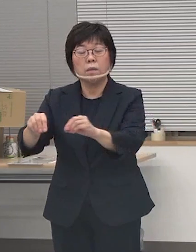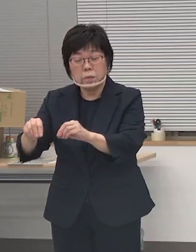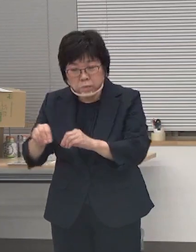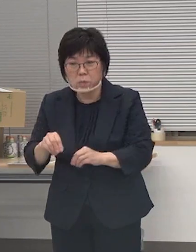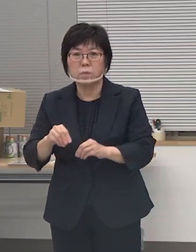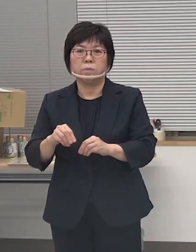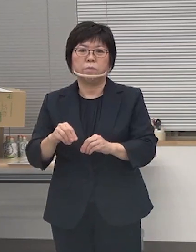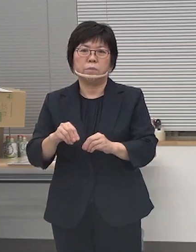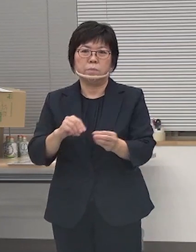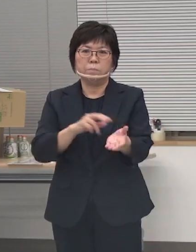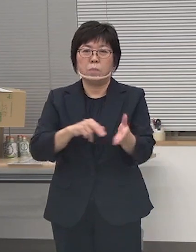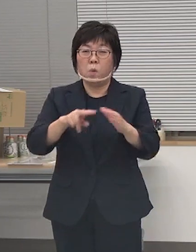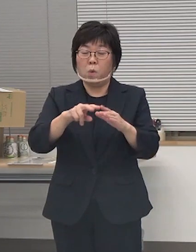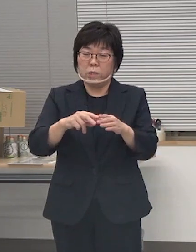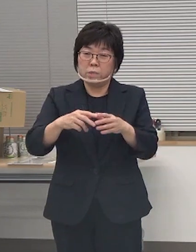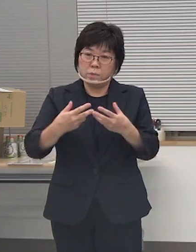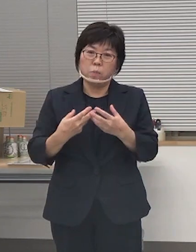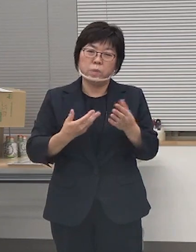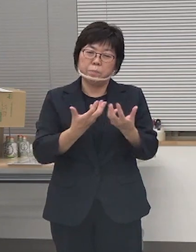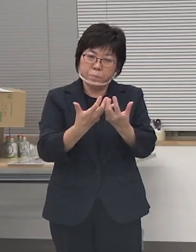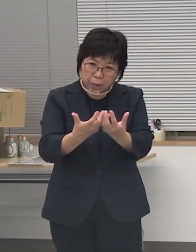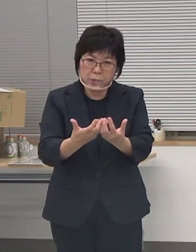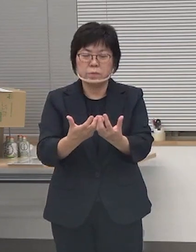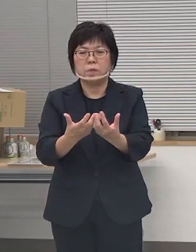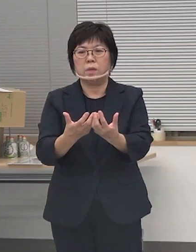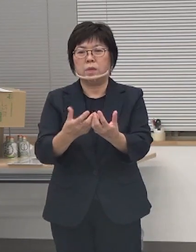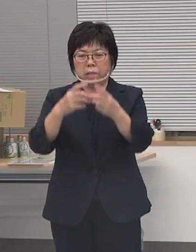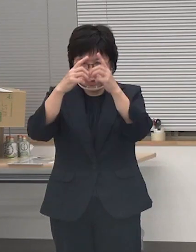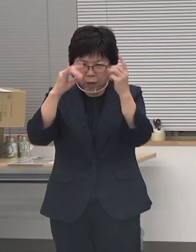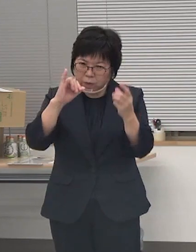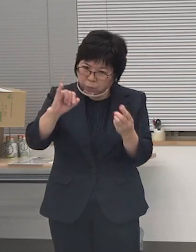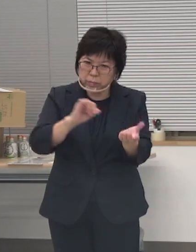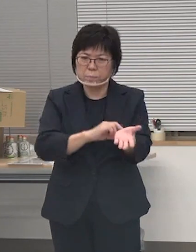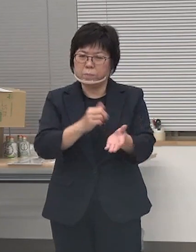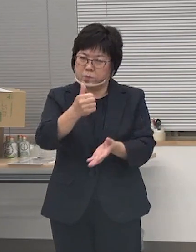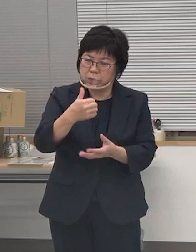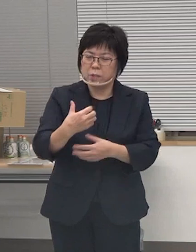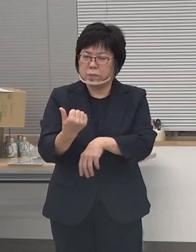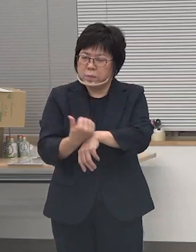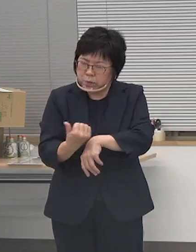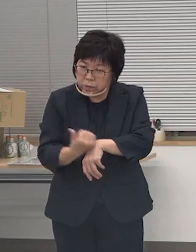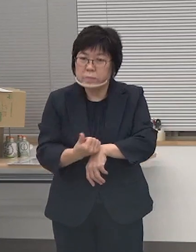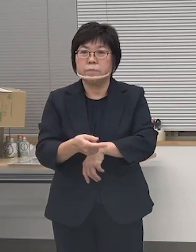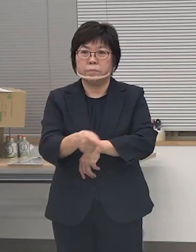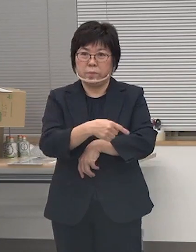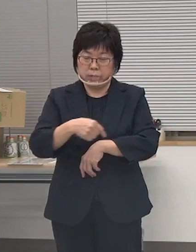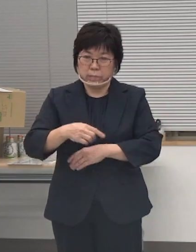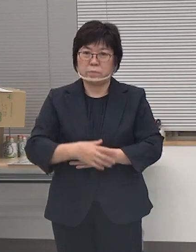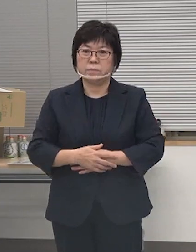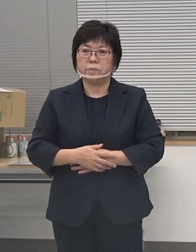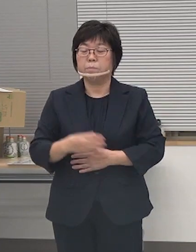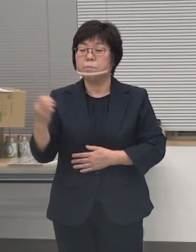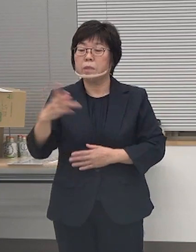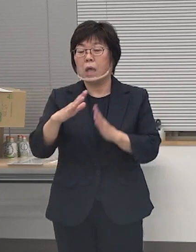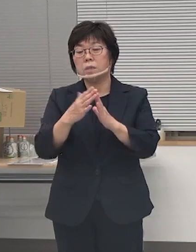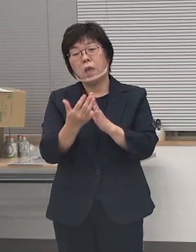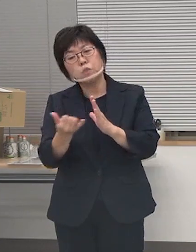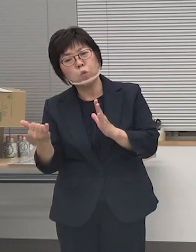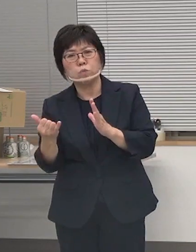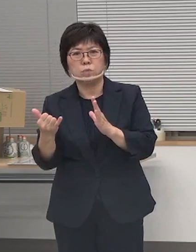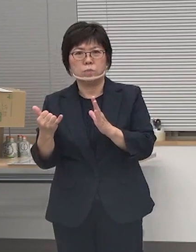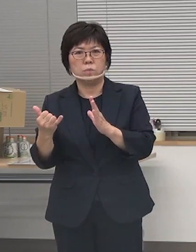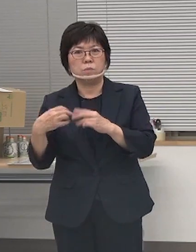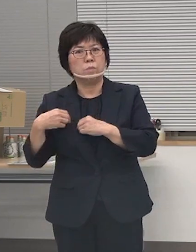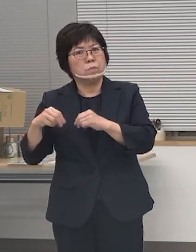にいる方の命を脅かすことになります。あるいは負担を大きくすることになります。さらには皆さんの愛する方やそのご家